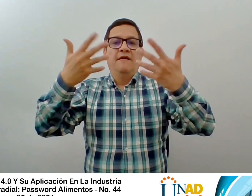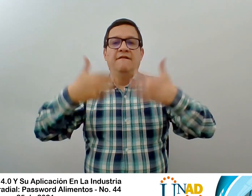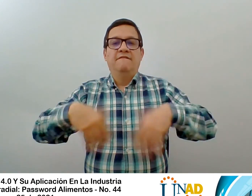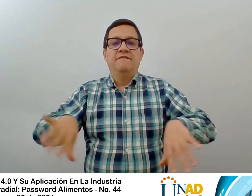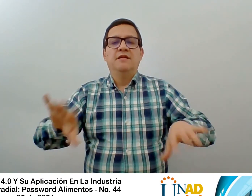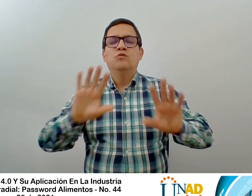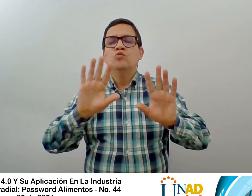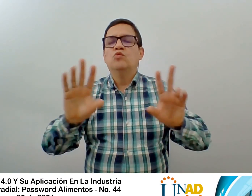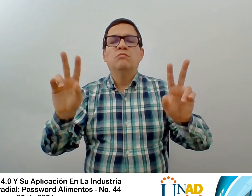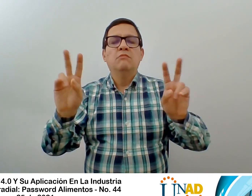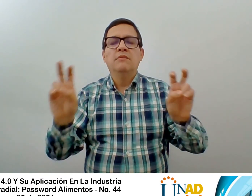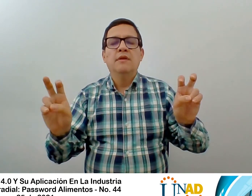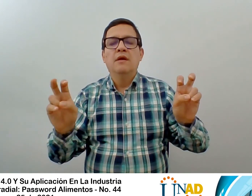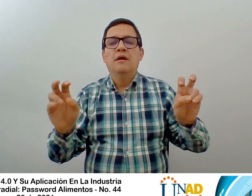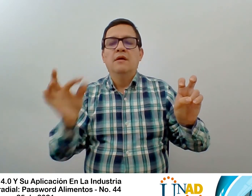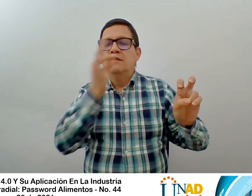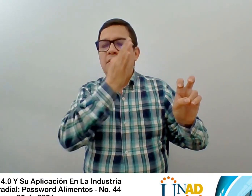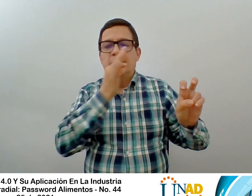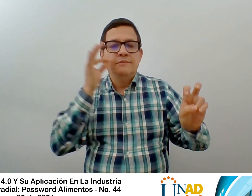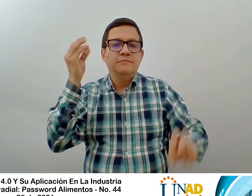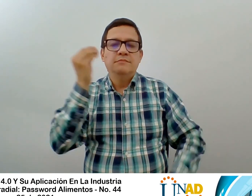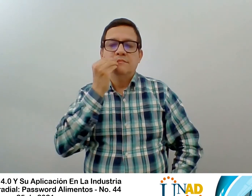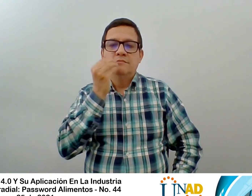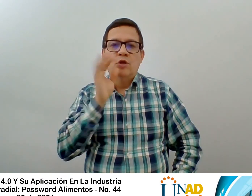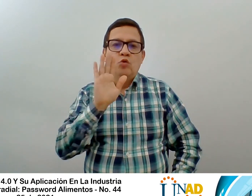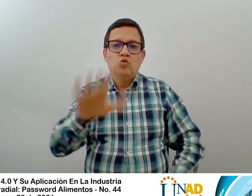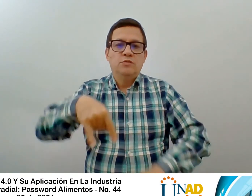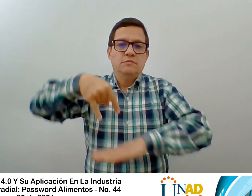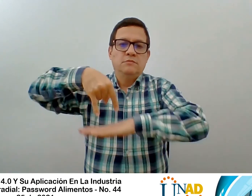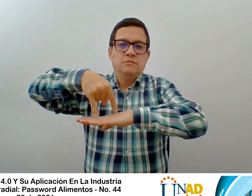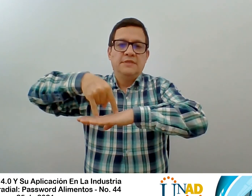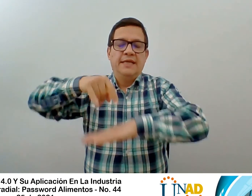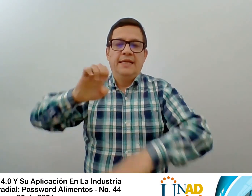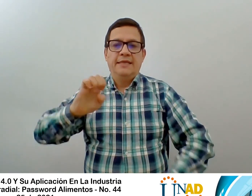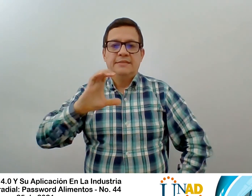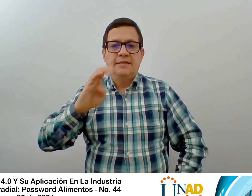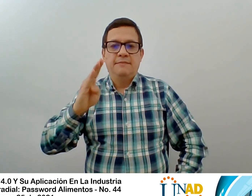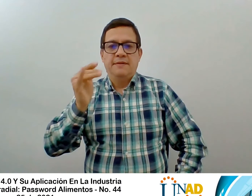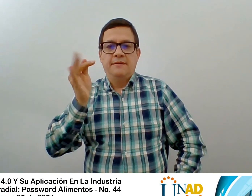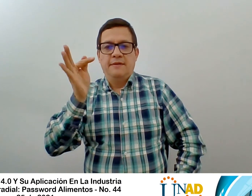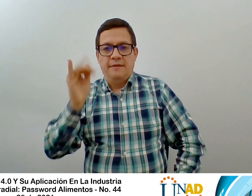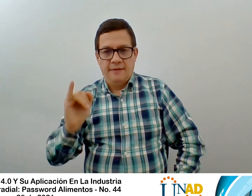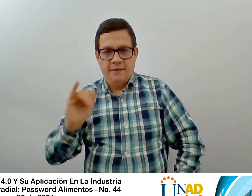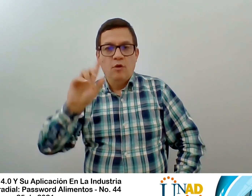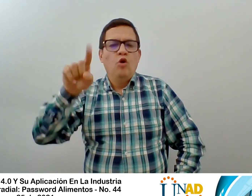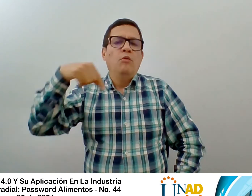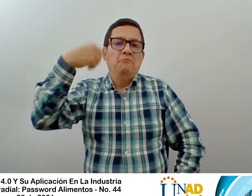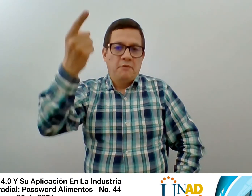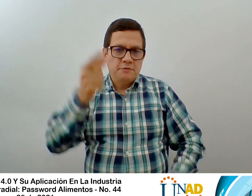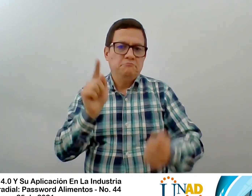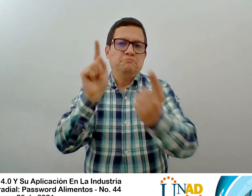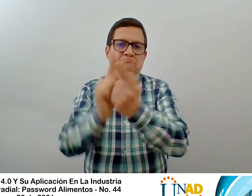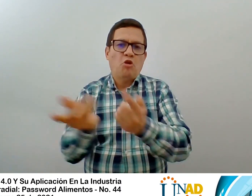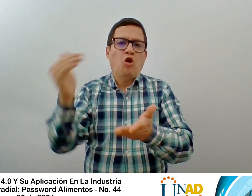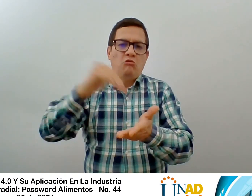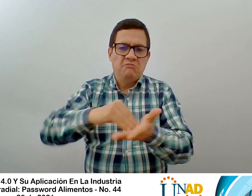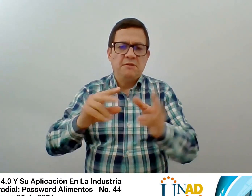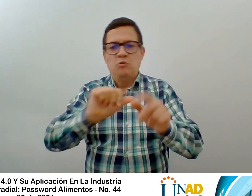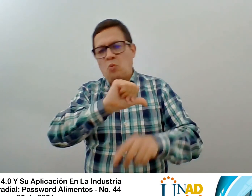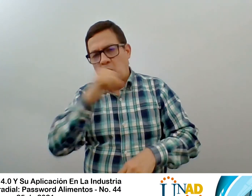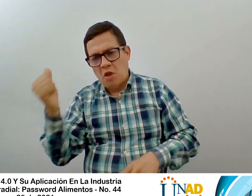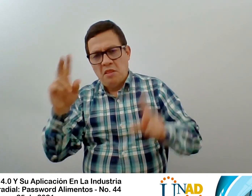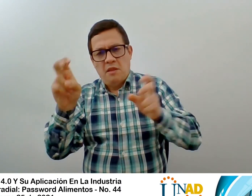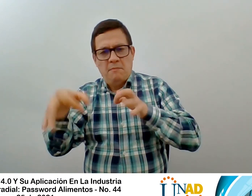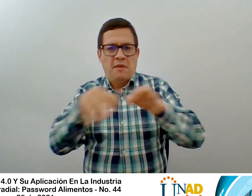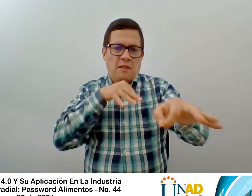Aquí finaliza Password Alimentos, un espacio radial de la Escuela de Ciencias Básicas, Tecnología e Ingeniería. Los esperamos en